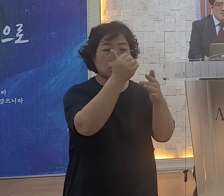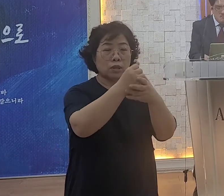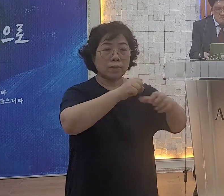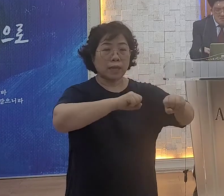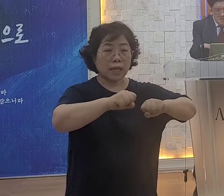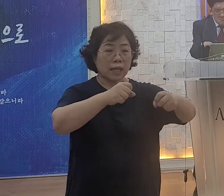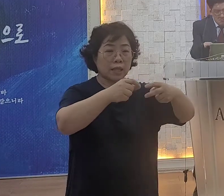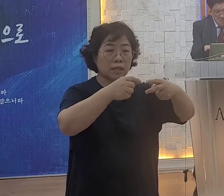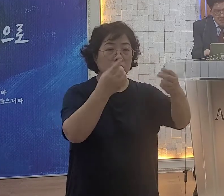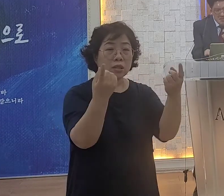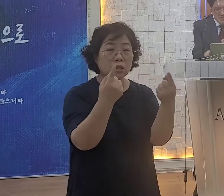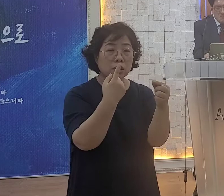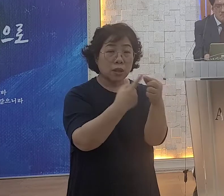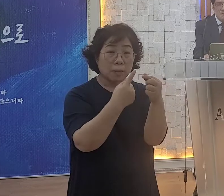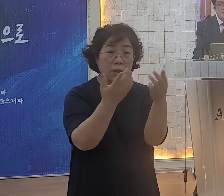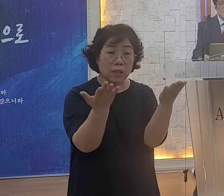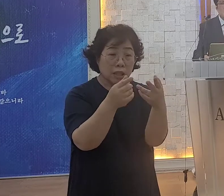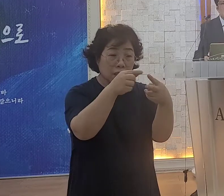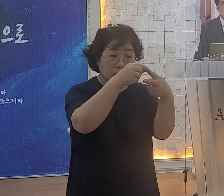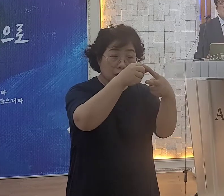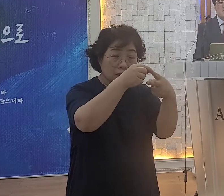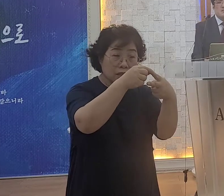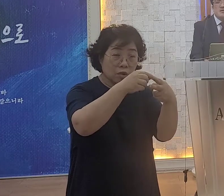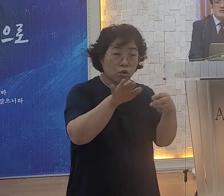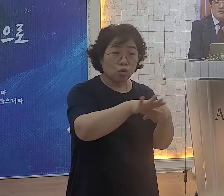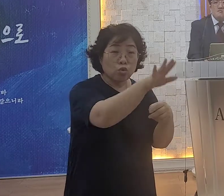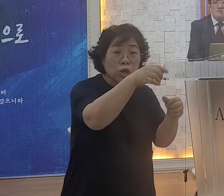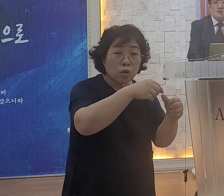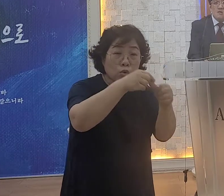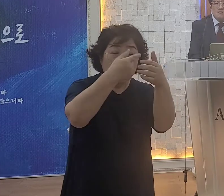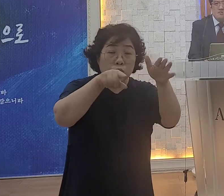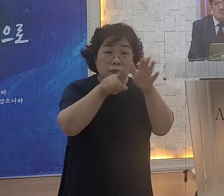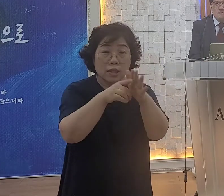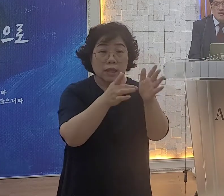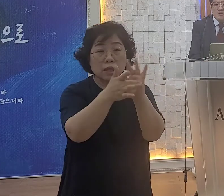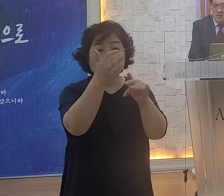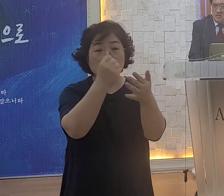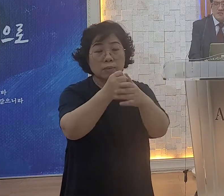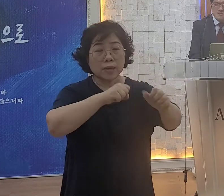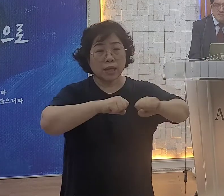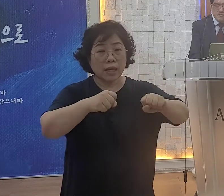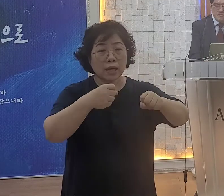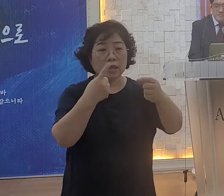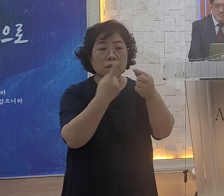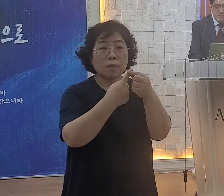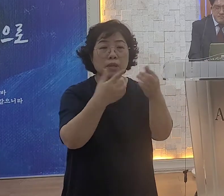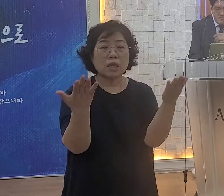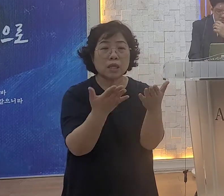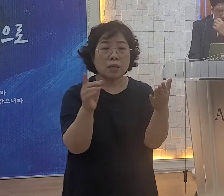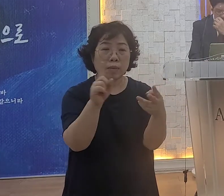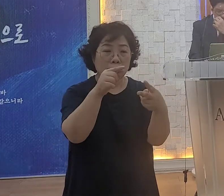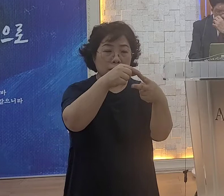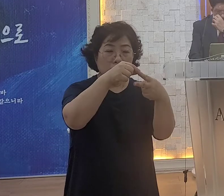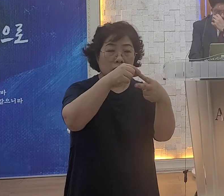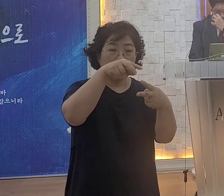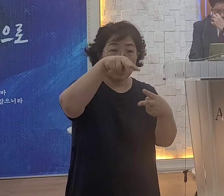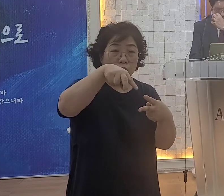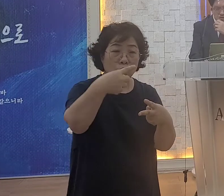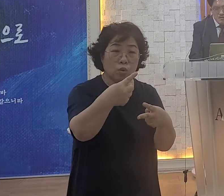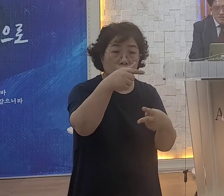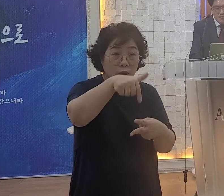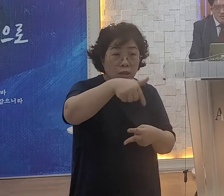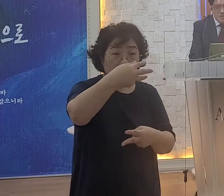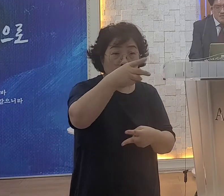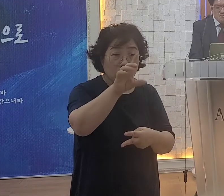사역은 우리의 구원 사역을 이루기 위해서 하신 첫 번째 사역이 바로 속량이라는 것입니다. 여러분, 이